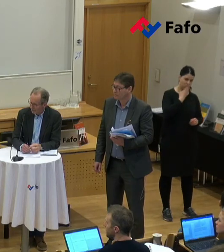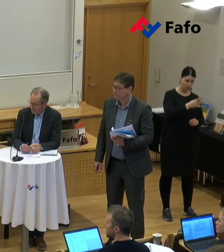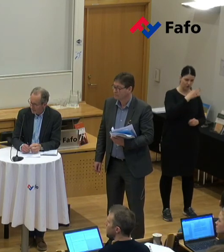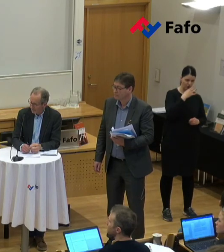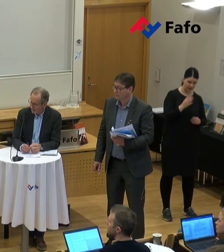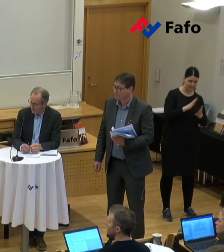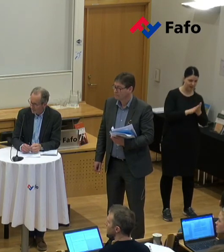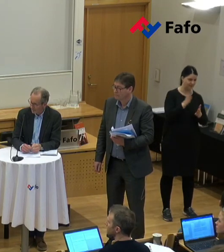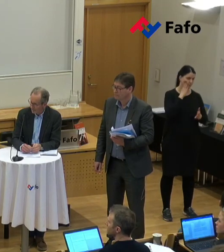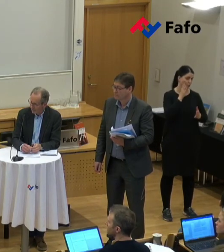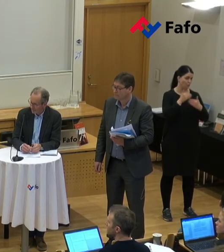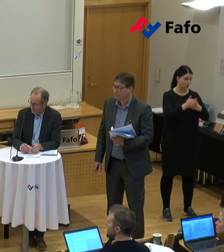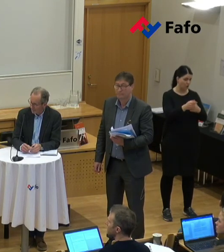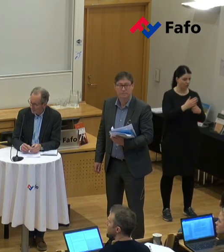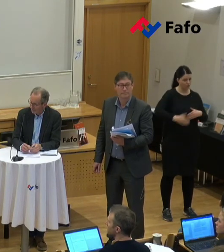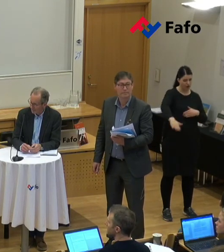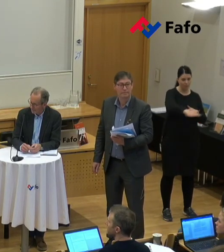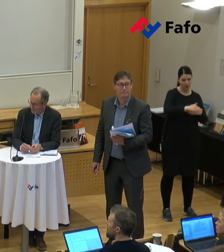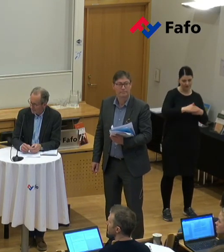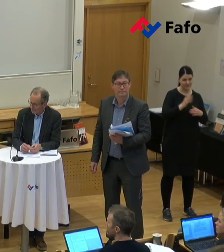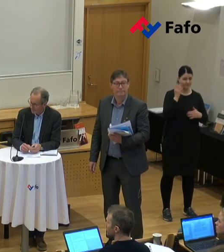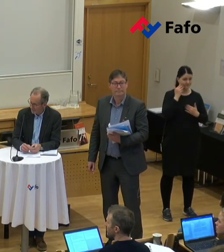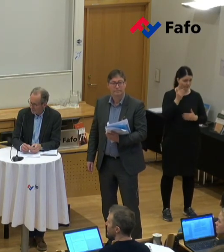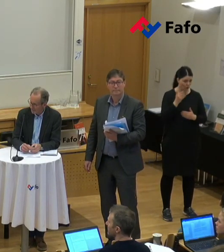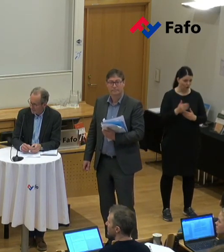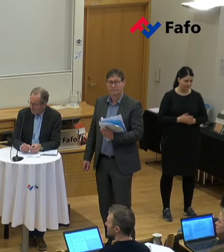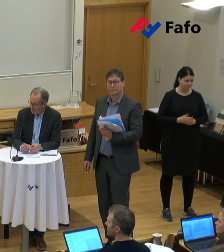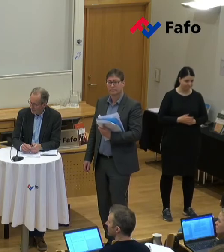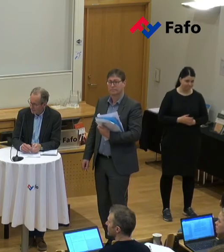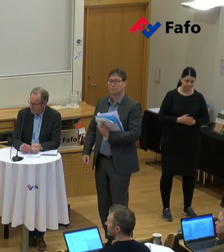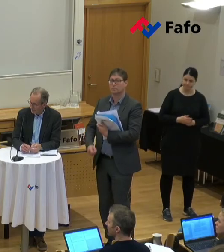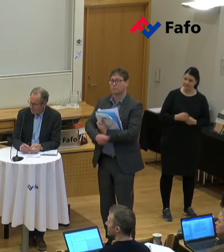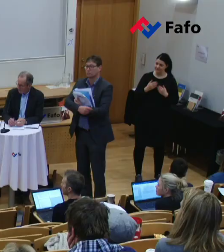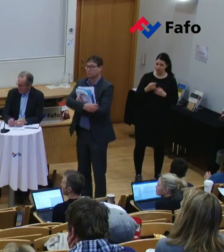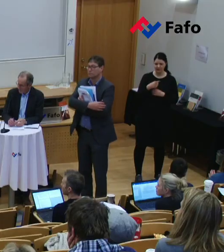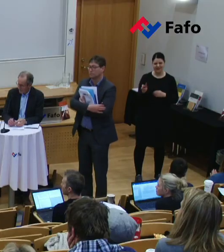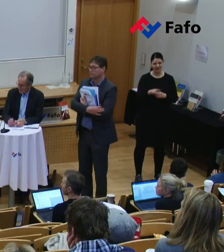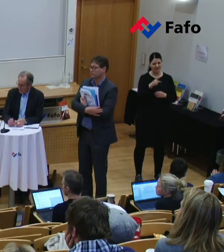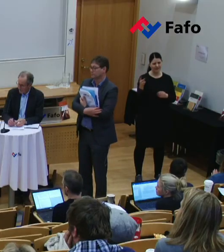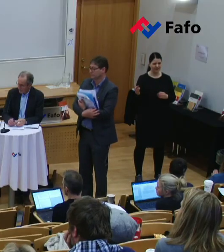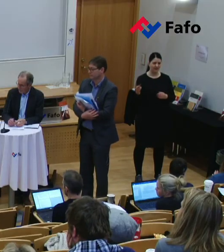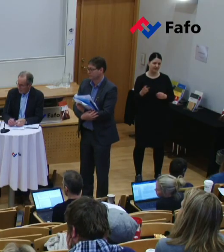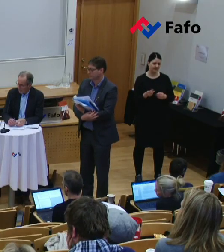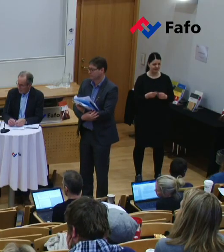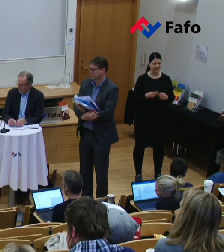boligforholdene og nabolagsforholdene, og så det på en måte midt på treet i forhold til på en måte andre